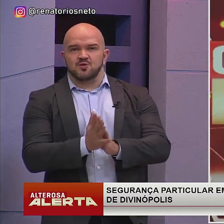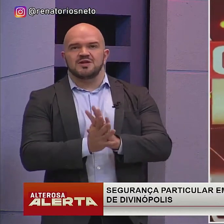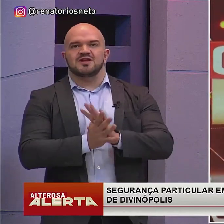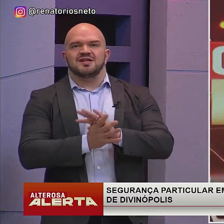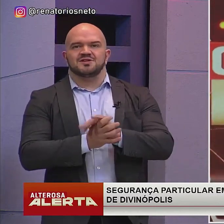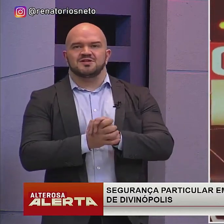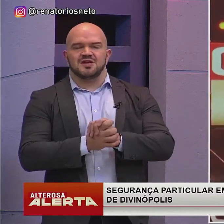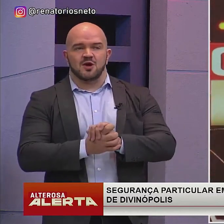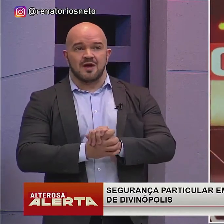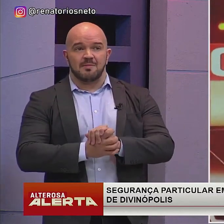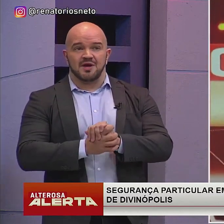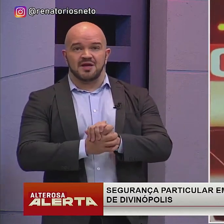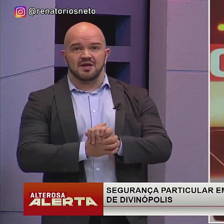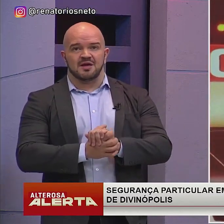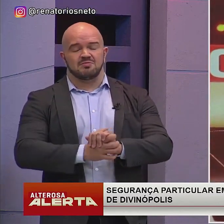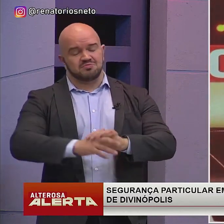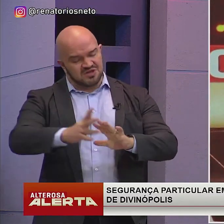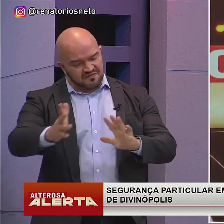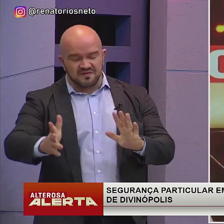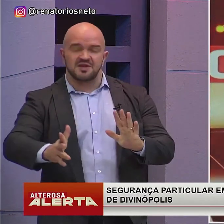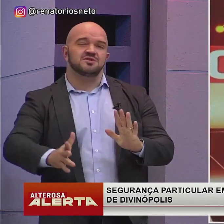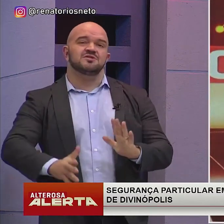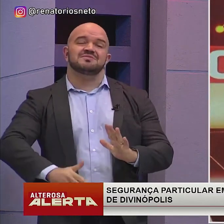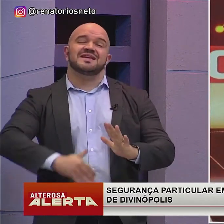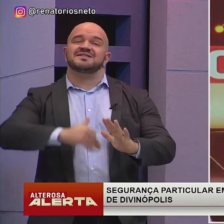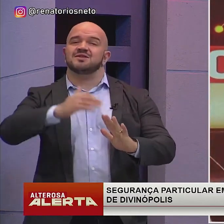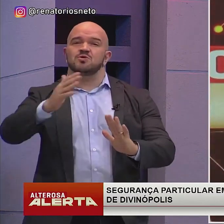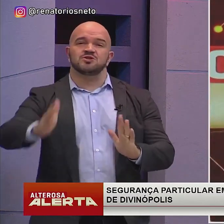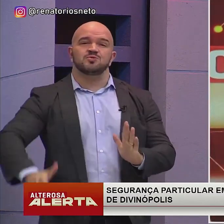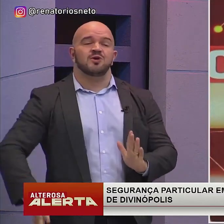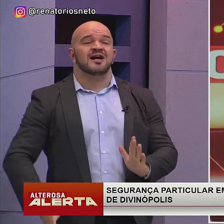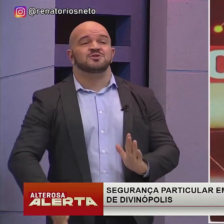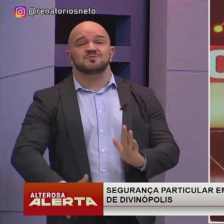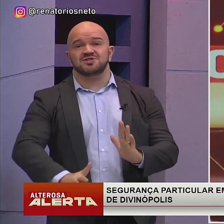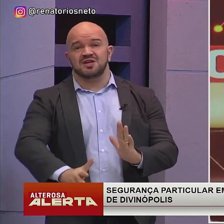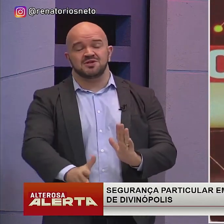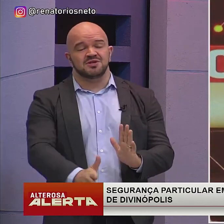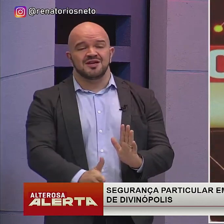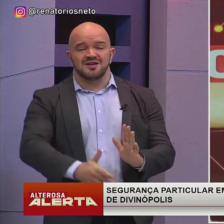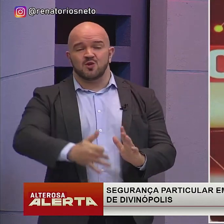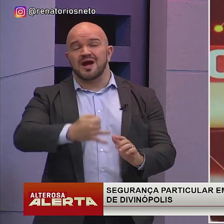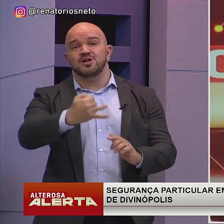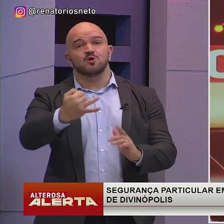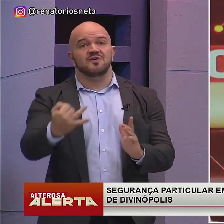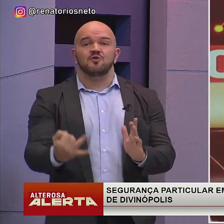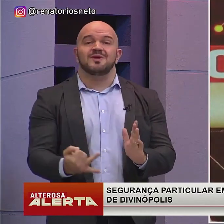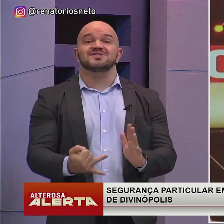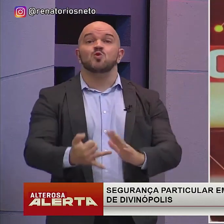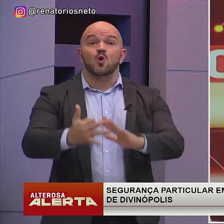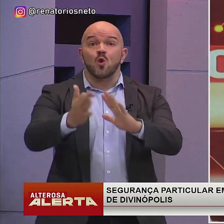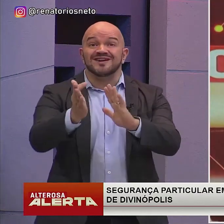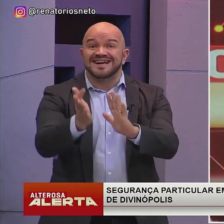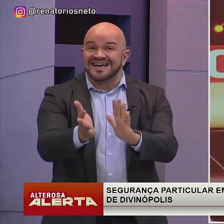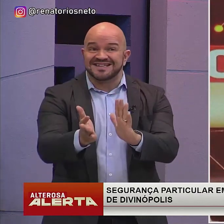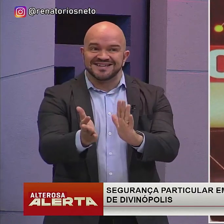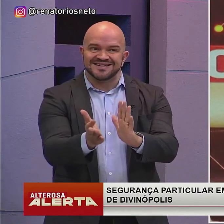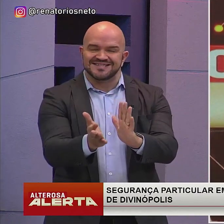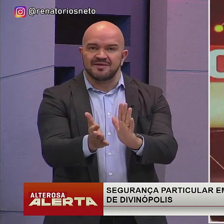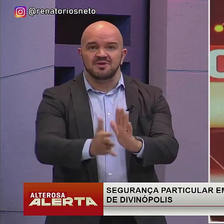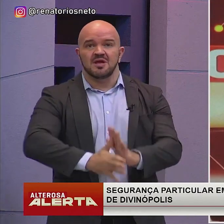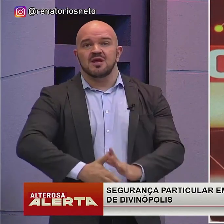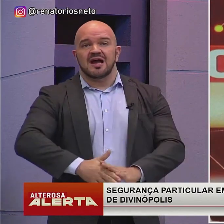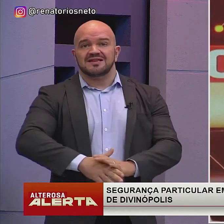fala de tranquilidade. Né, exatamente. Thiago? Amanhã, dia 20, tem essa onda de boatos, mas gente, não há nenhuma informação